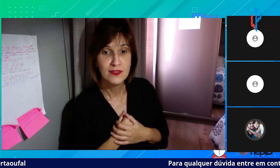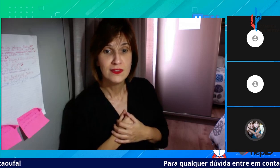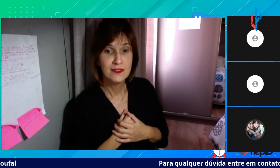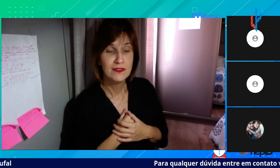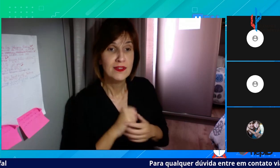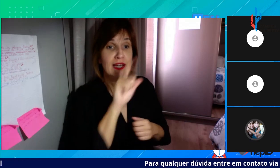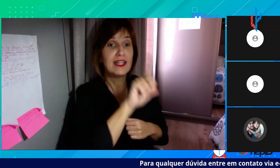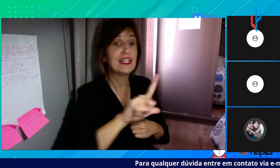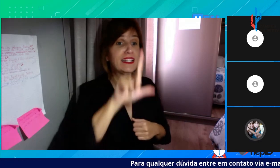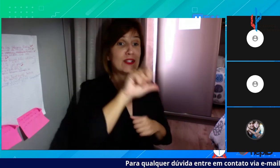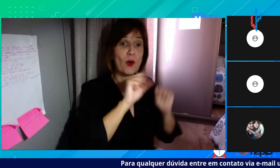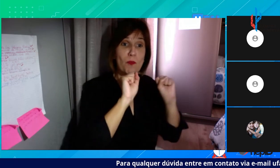traduções também.